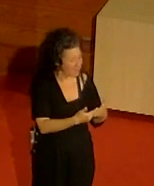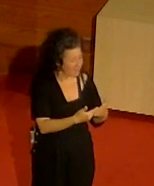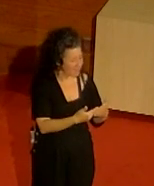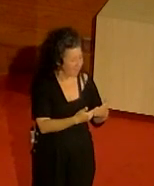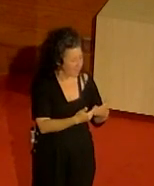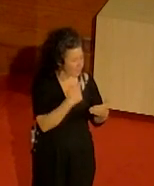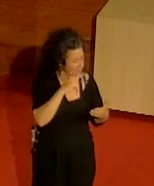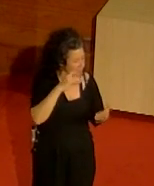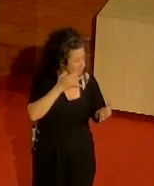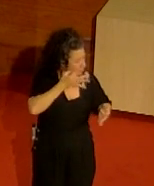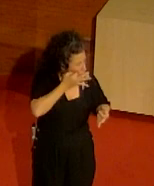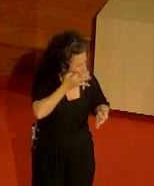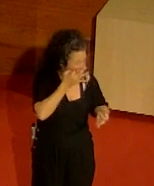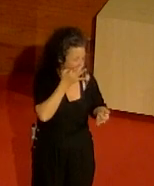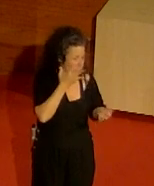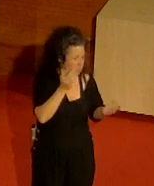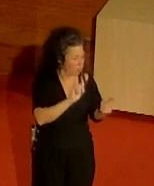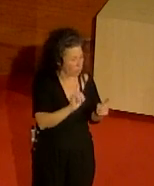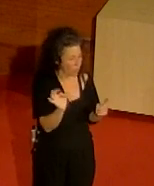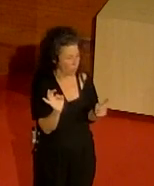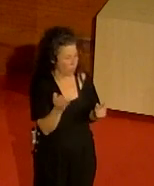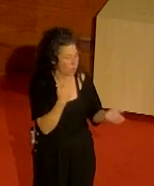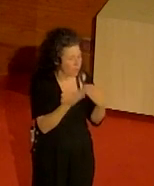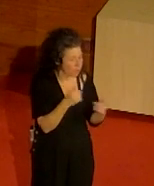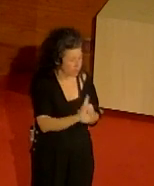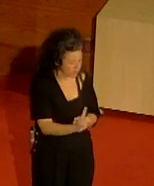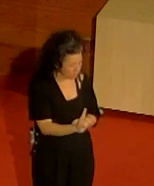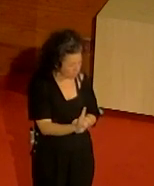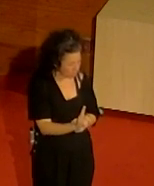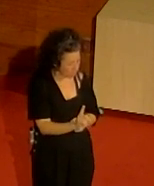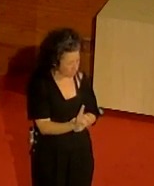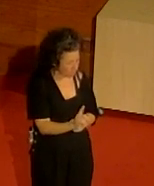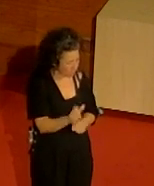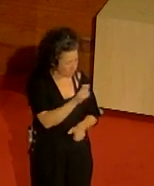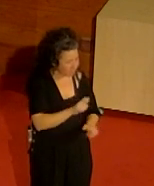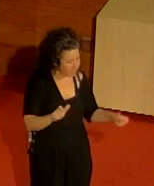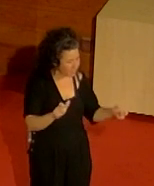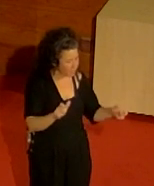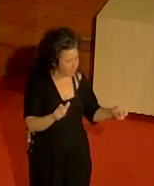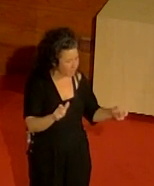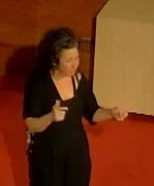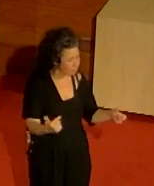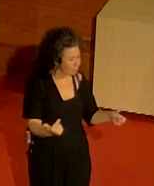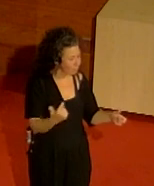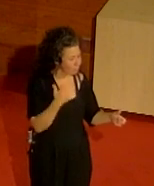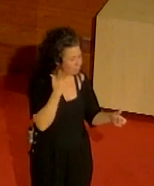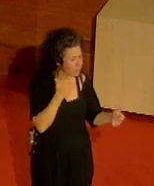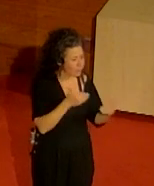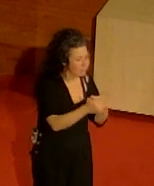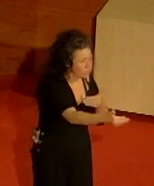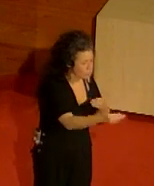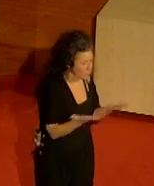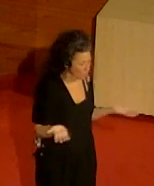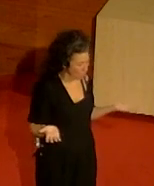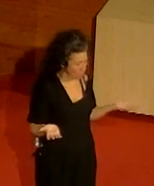persona, y es que la gente lo que hace es perder el horizonte, es decir, claro, en un campo de refugiados estás de forma provisional,